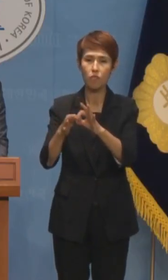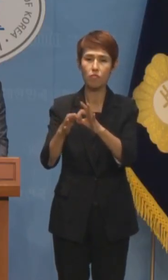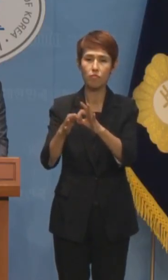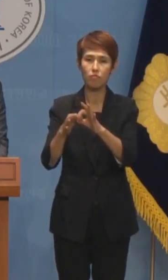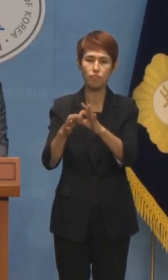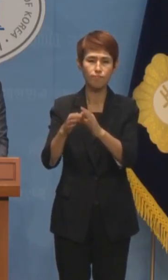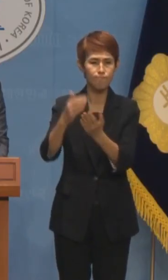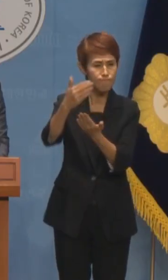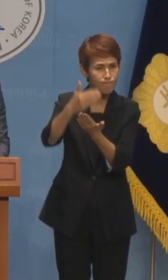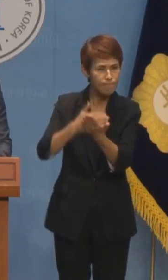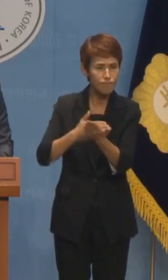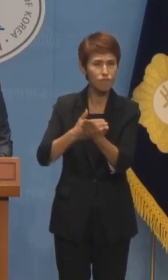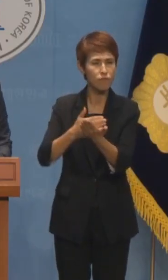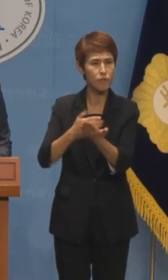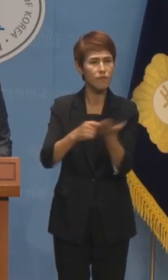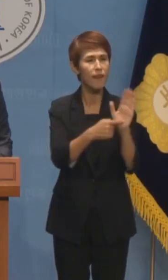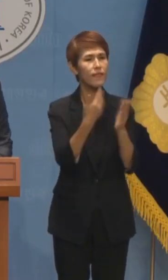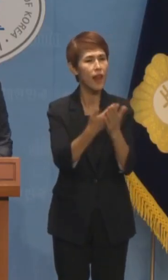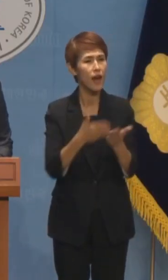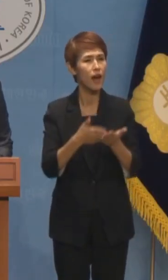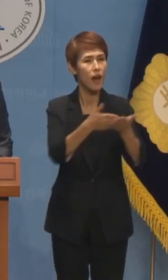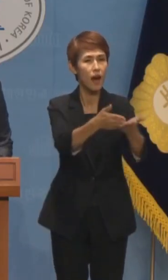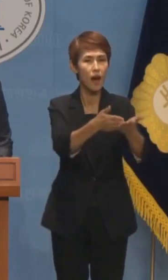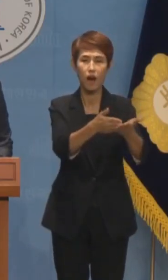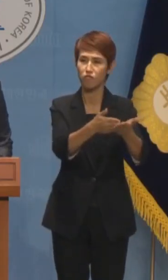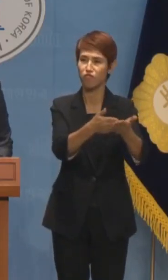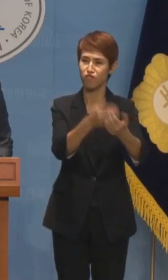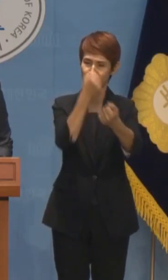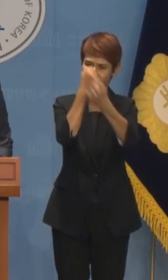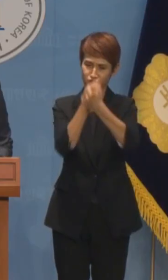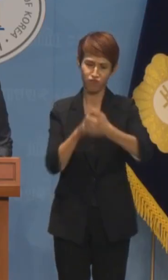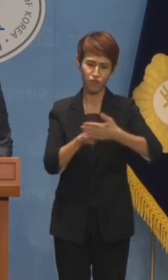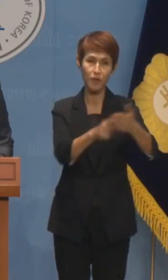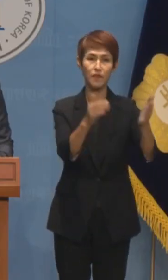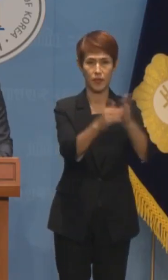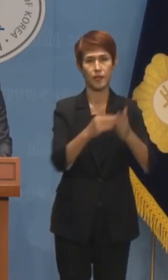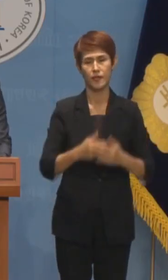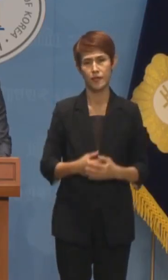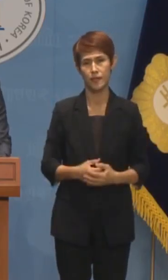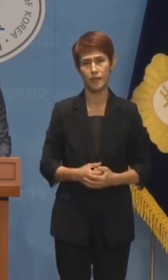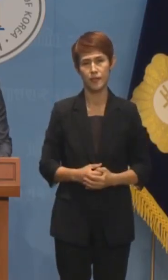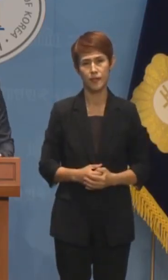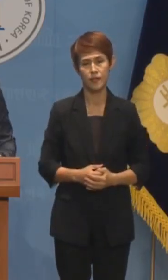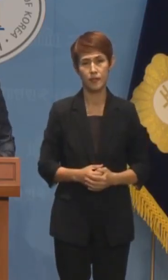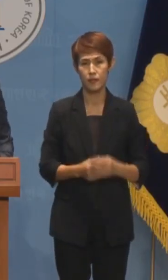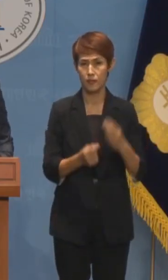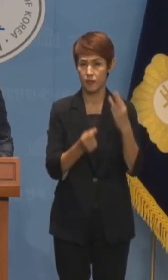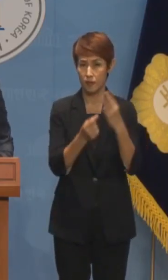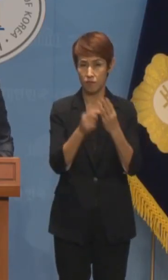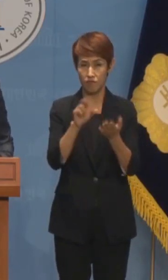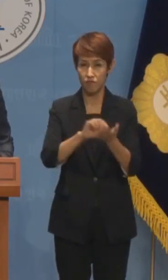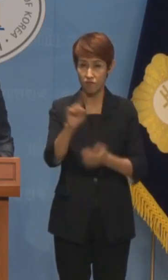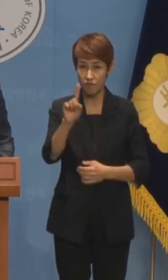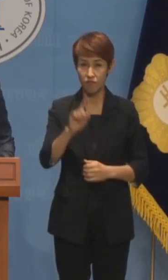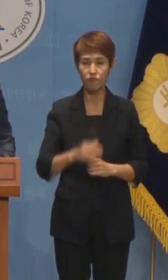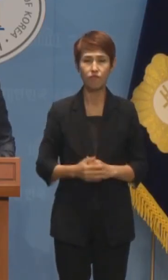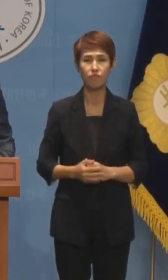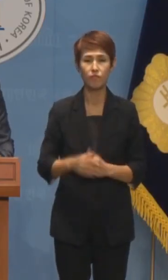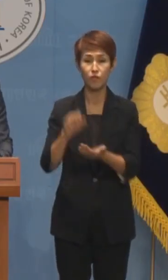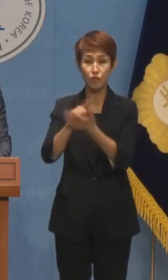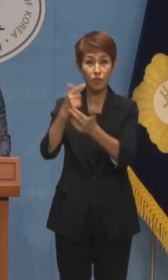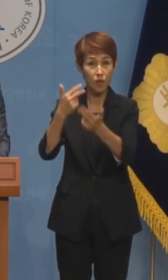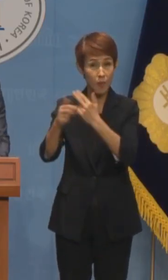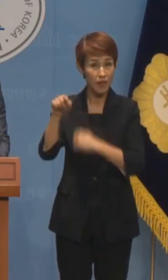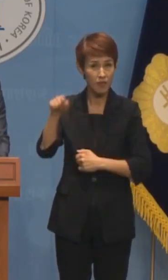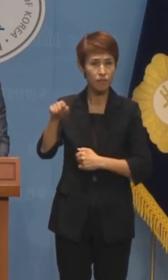명시적인 반대에도 강행하는 등 규정과 절차를 어긴 점입니다. 세 번째 문제는 대한축구협회는